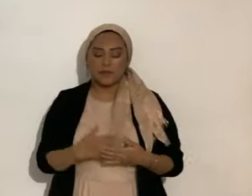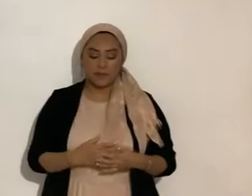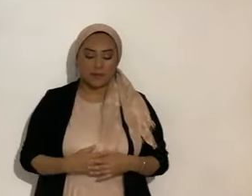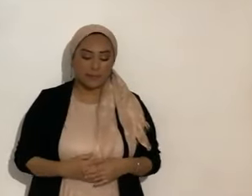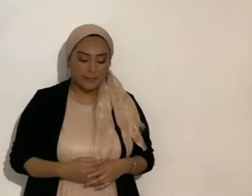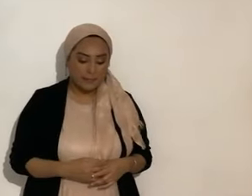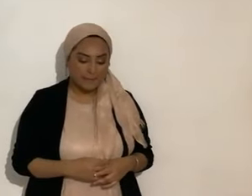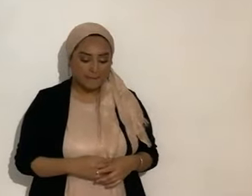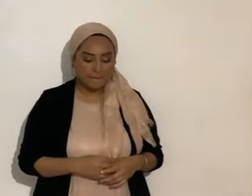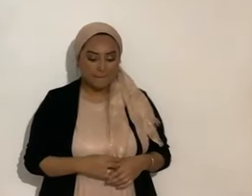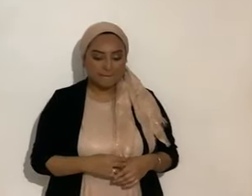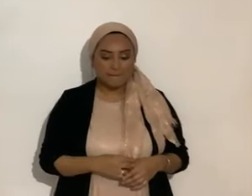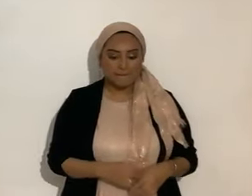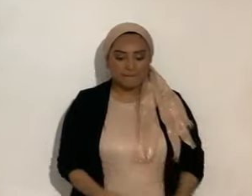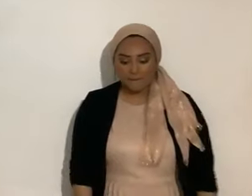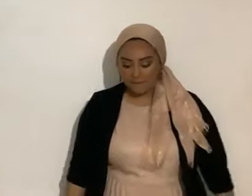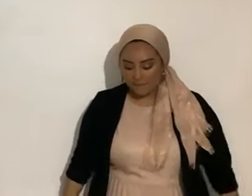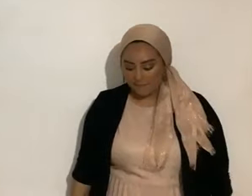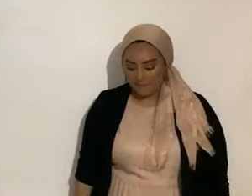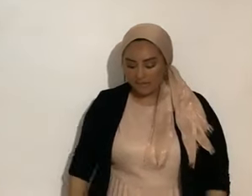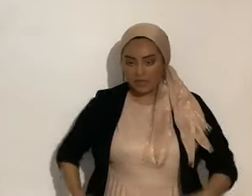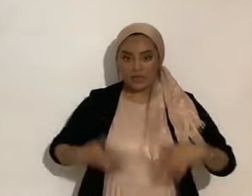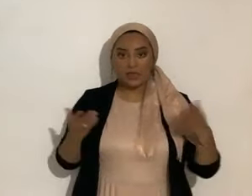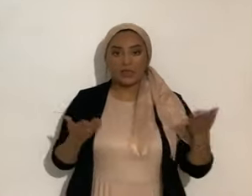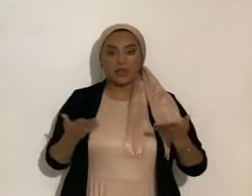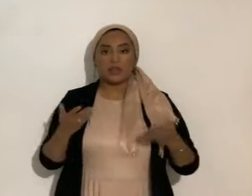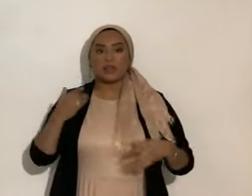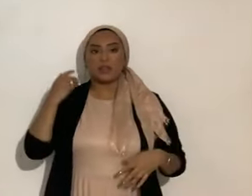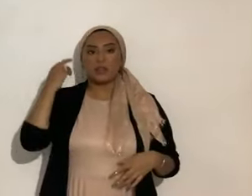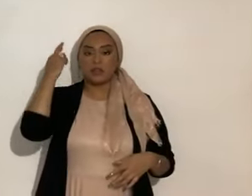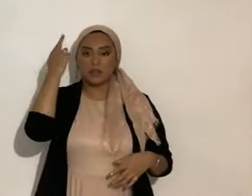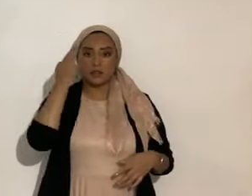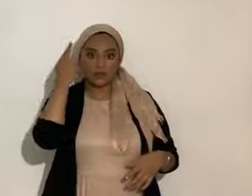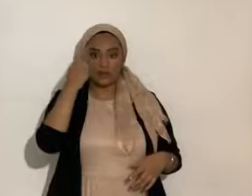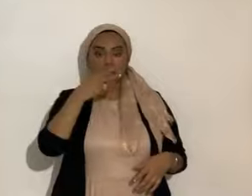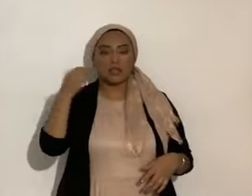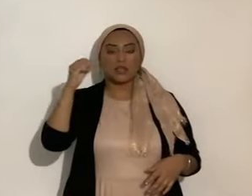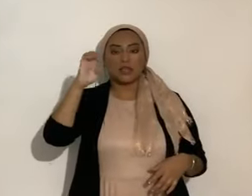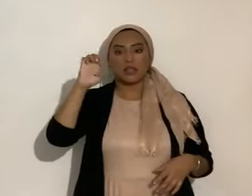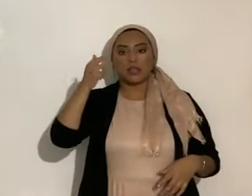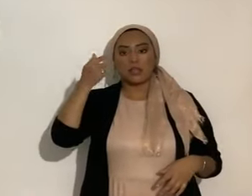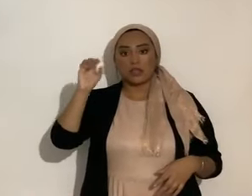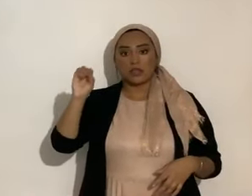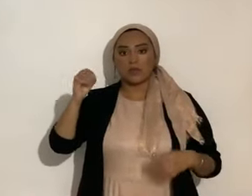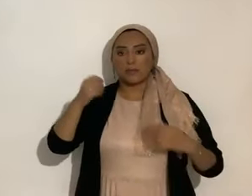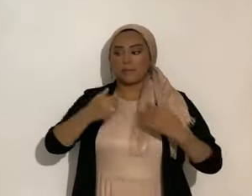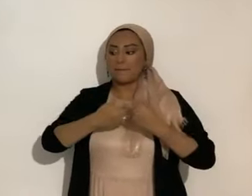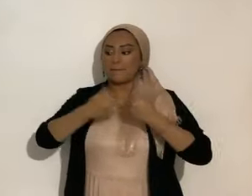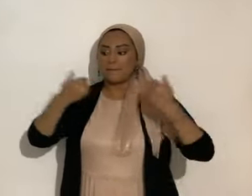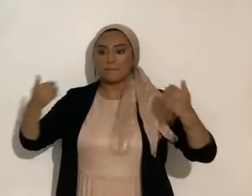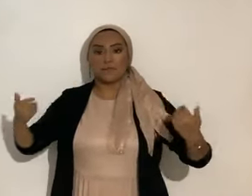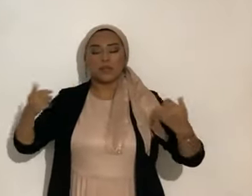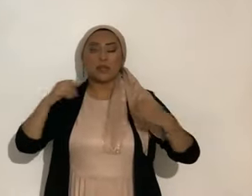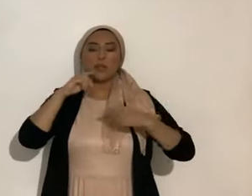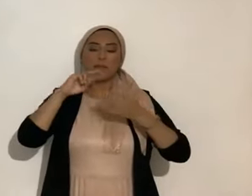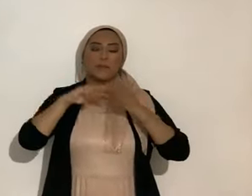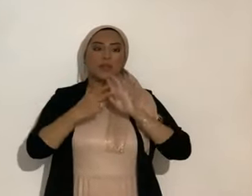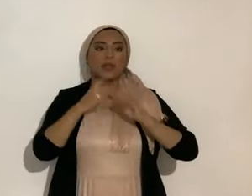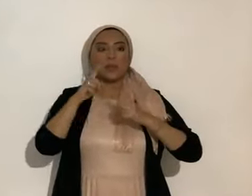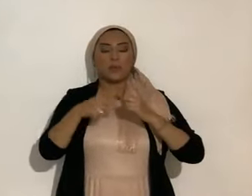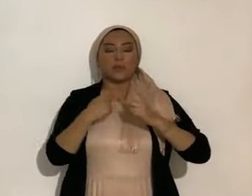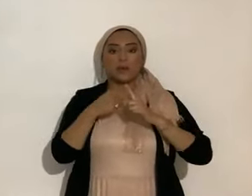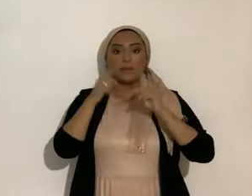Ahora, aquí la razón y el ego se separan. Es decir, cuando una persona no